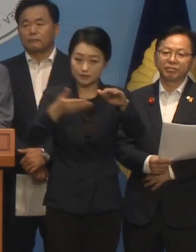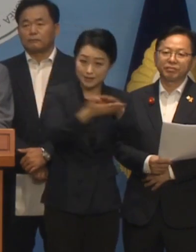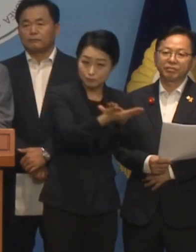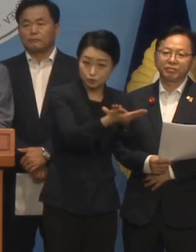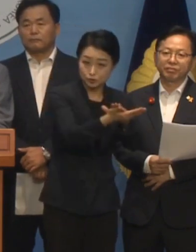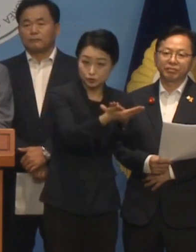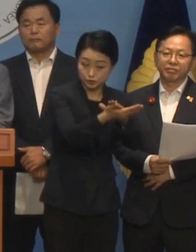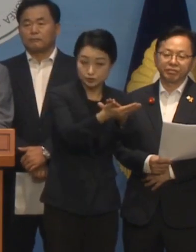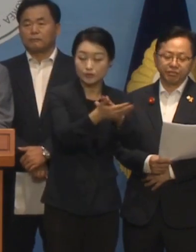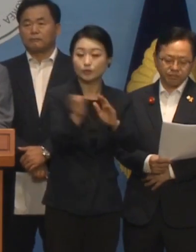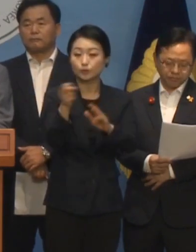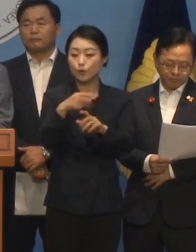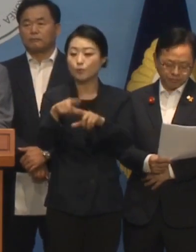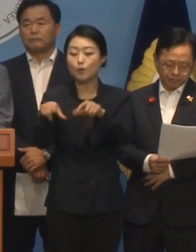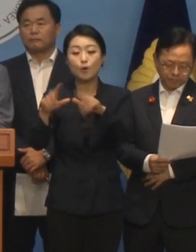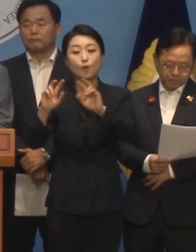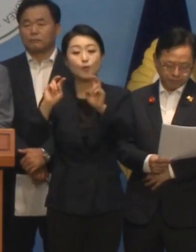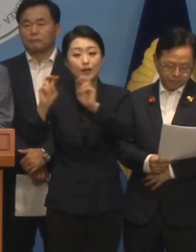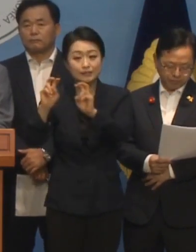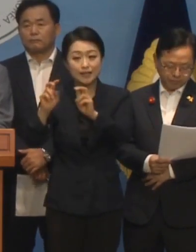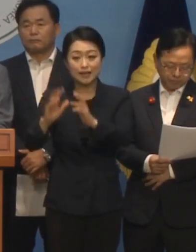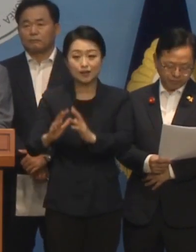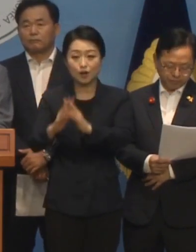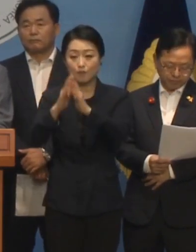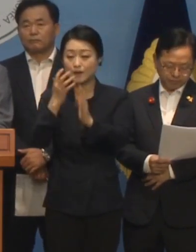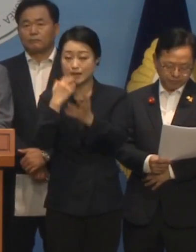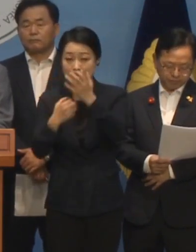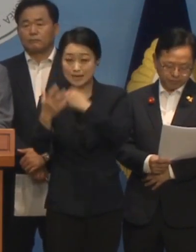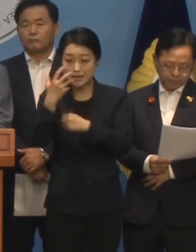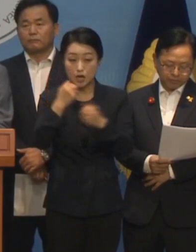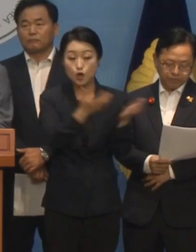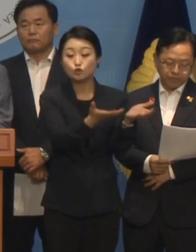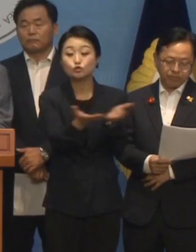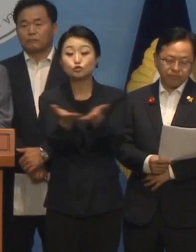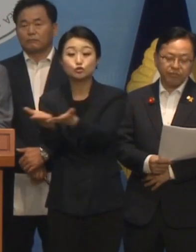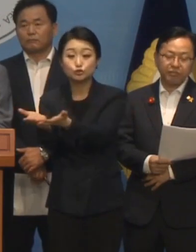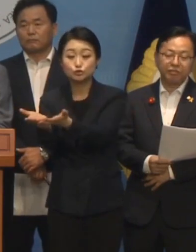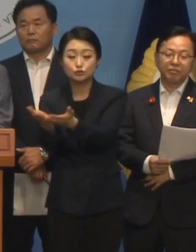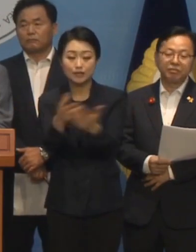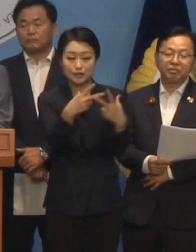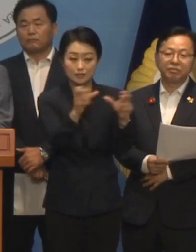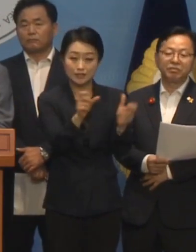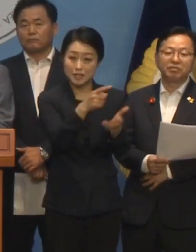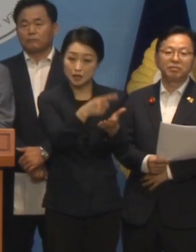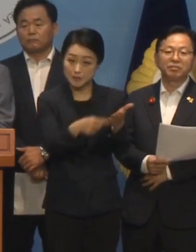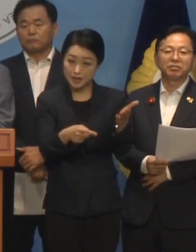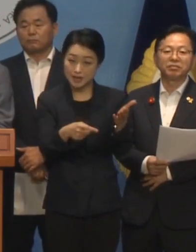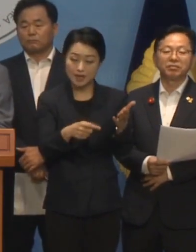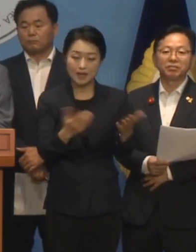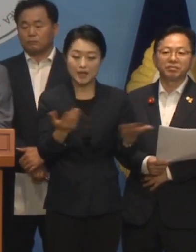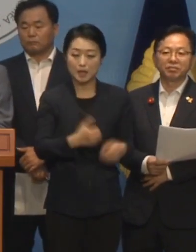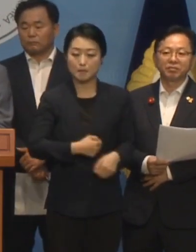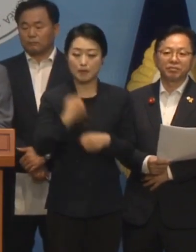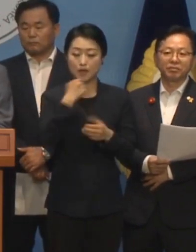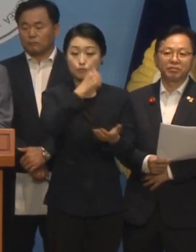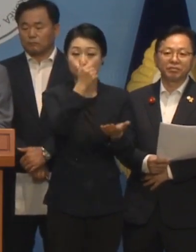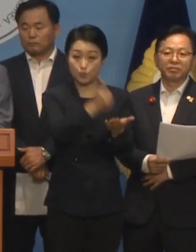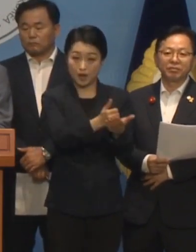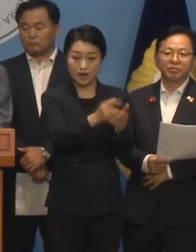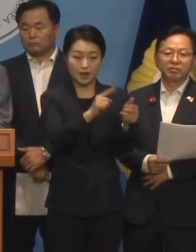및 민간 사업자들이 막대한 수익을 올리도록 해 성남시에 손해를 끼친 배임 혐의로